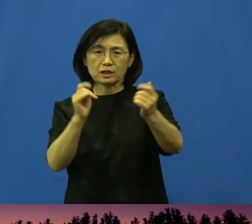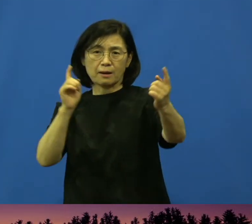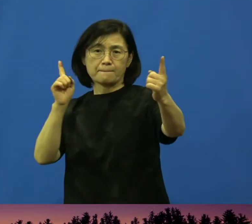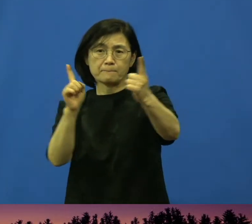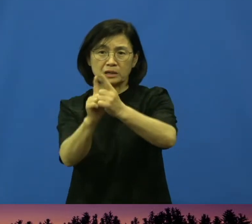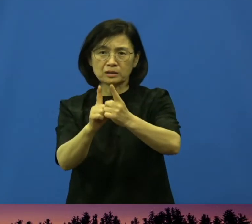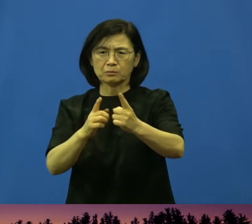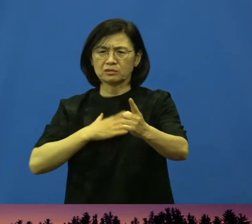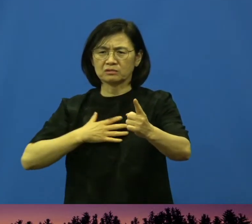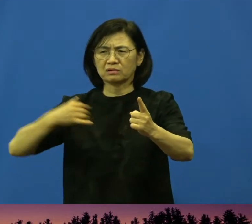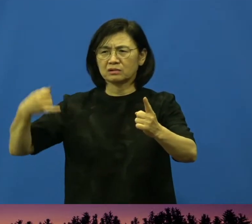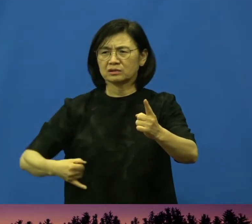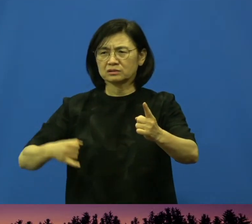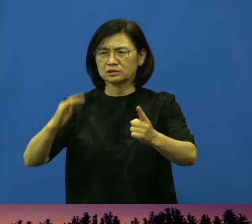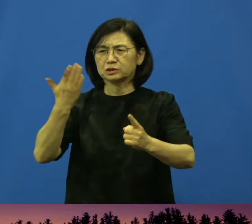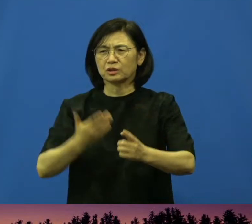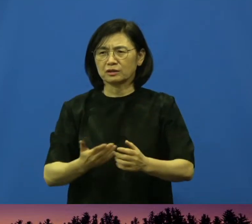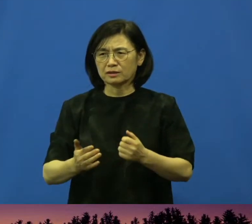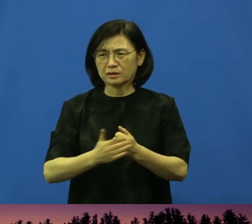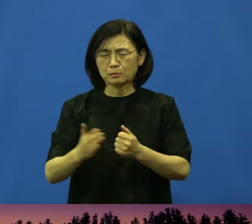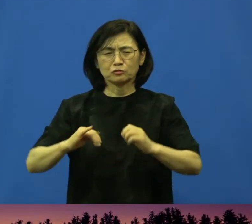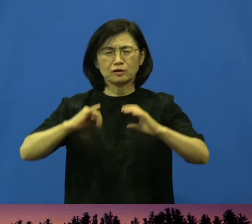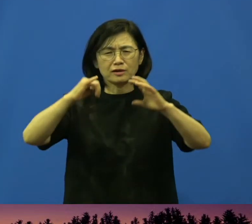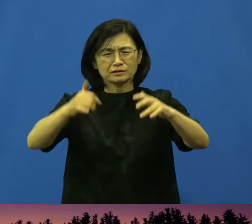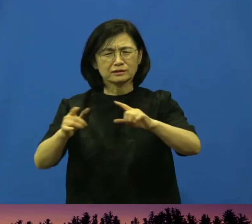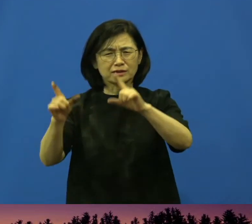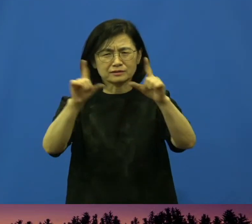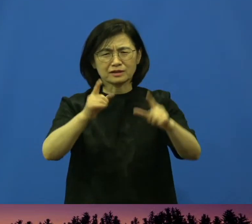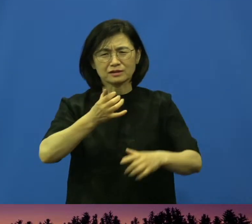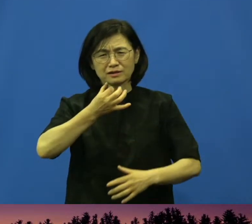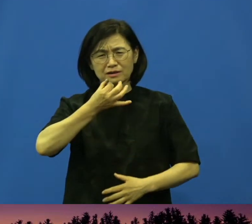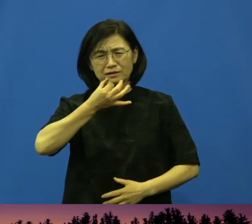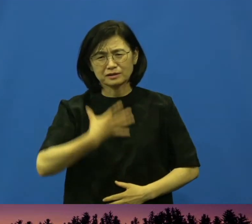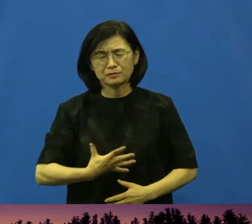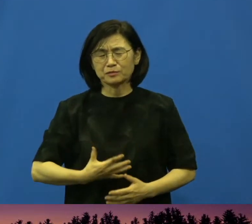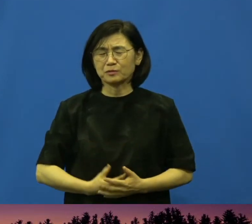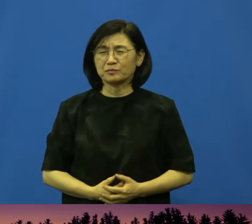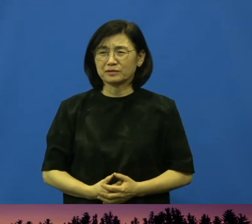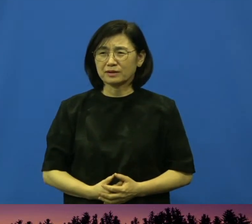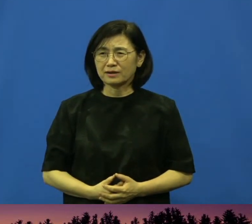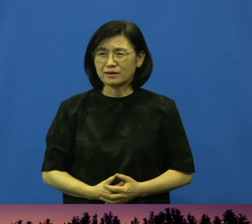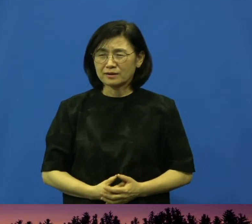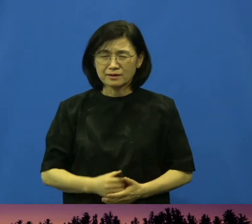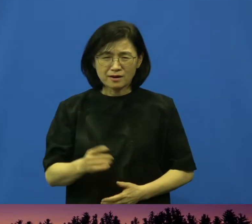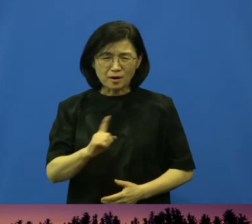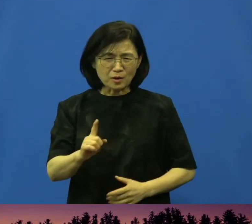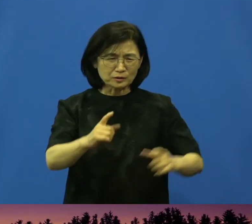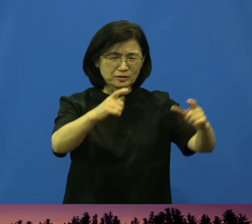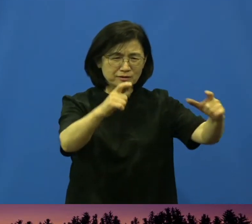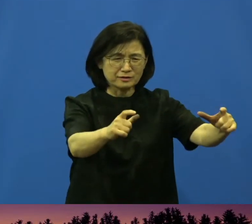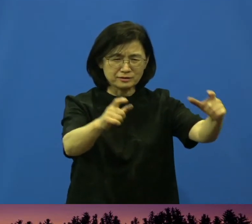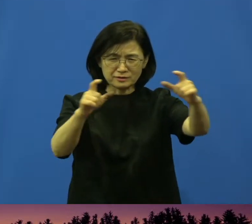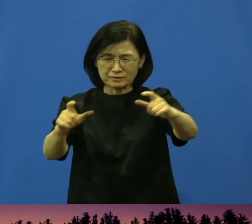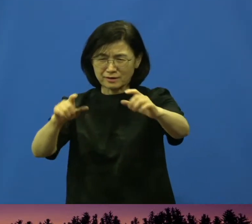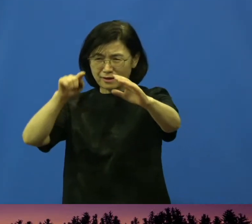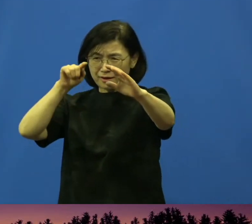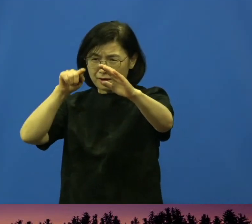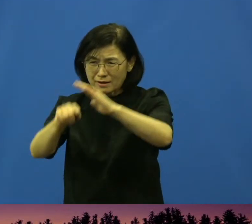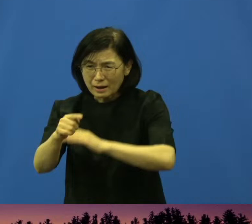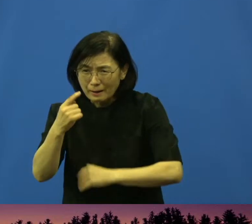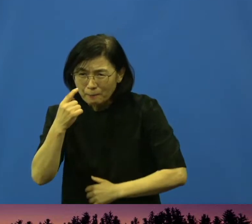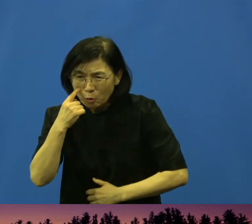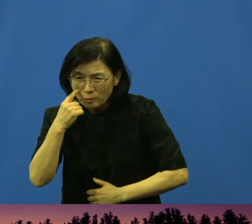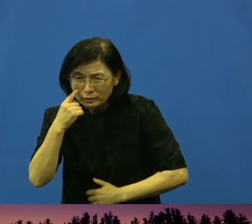여러분, 이 세상이 그래서 힘든 거예요. 어느 영역이나 가면 경쟁이 있어요.